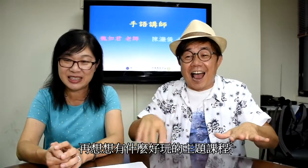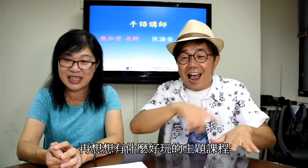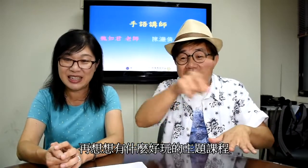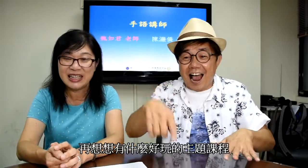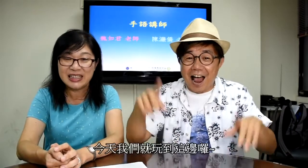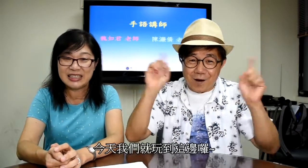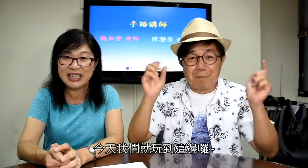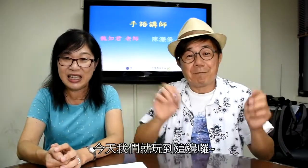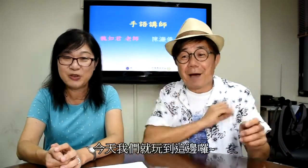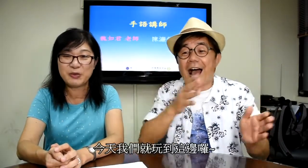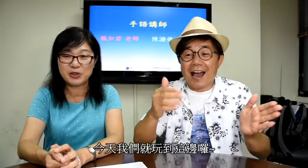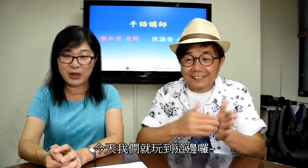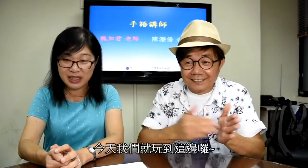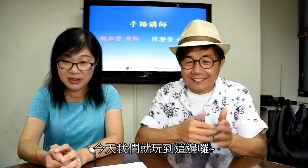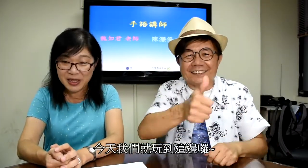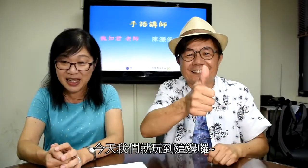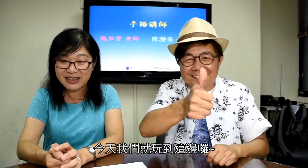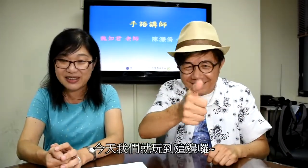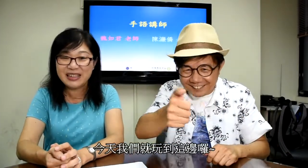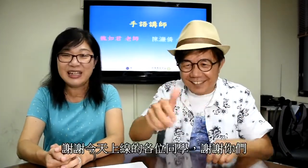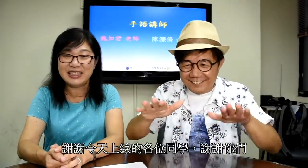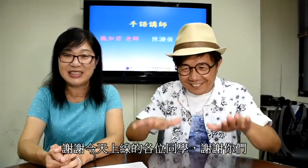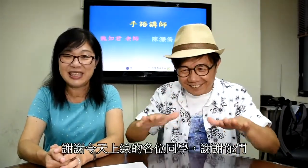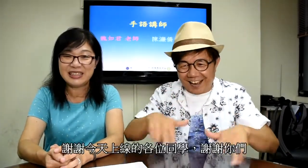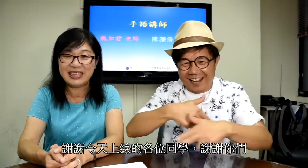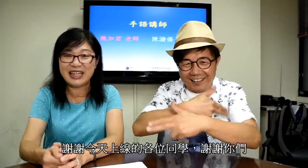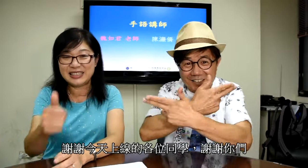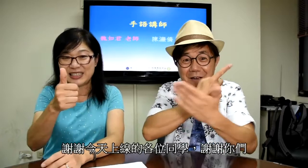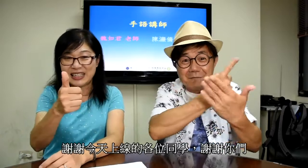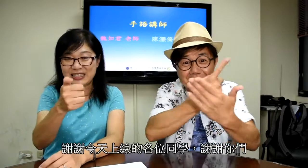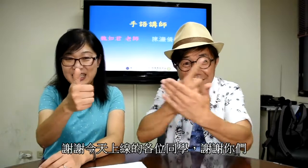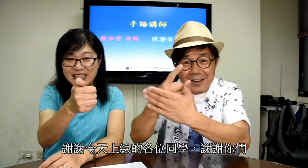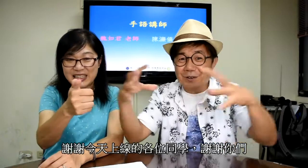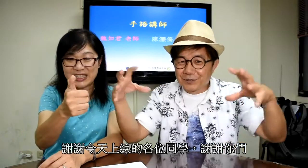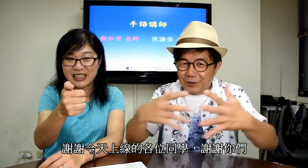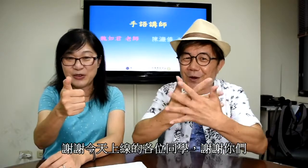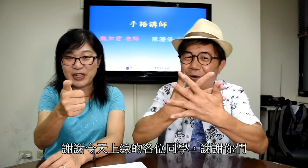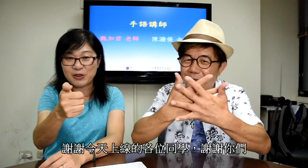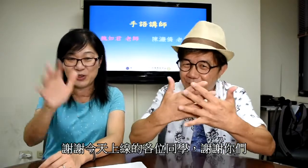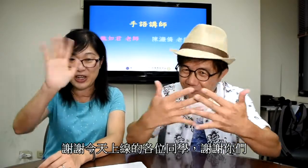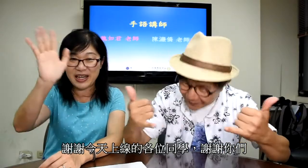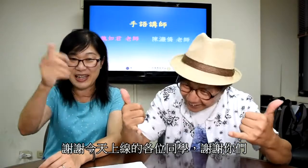程，今天我们就玩到这边咯，谢谢今天上线的各位同学，谢谢